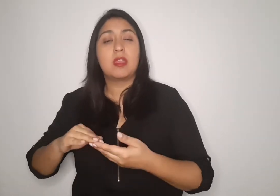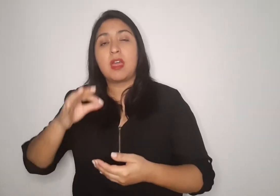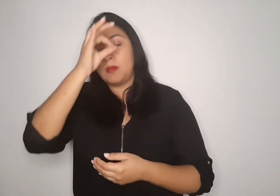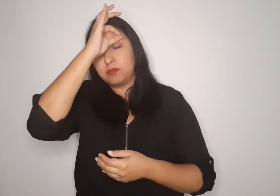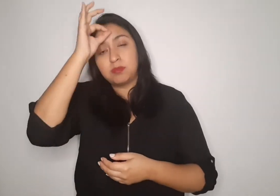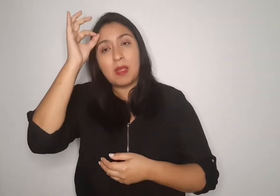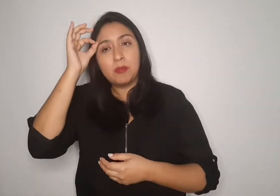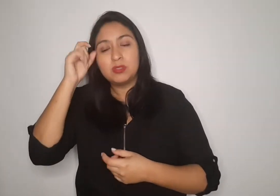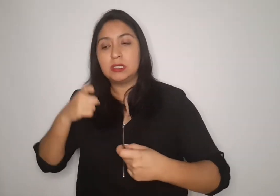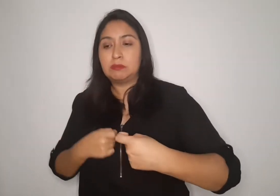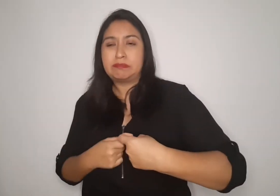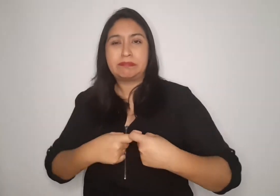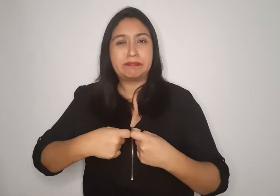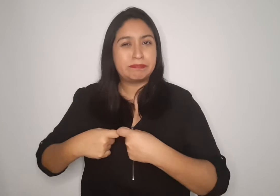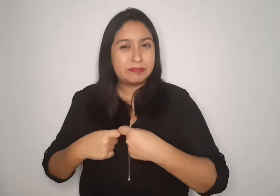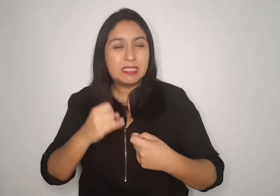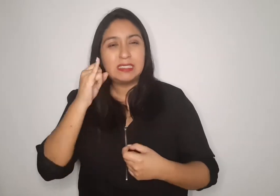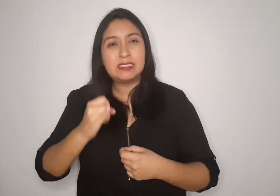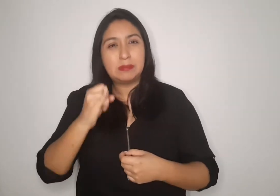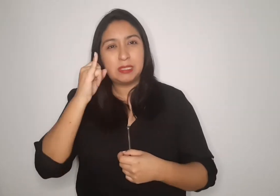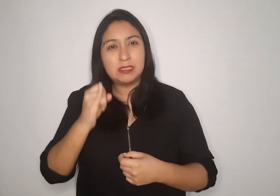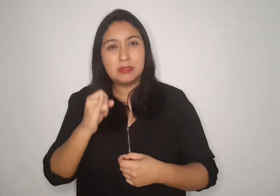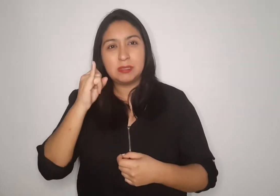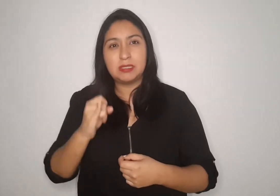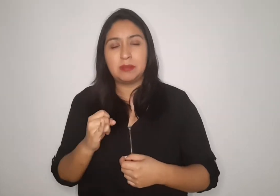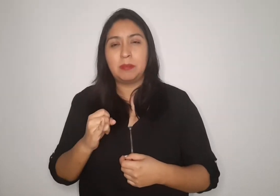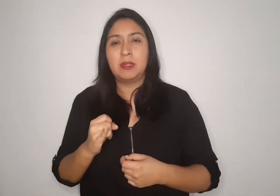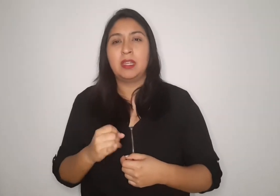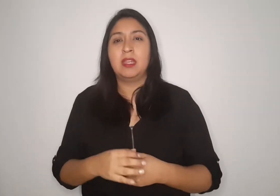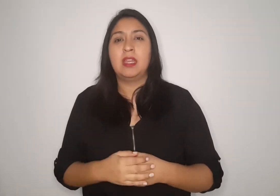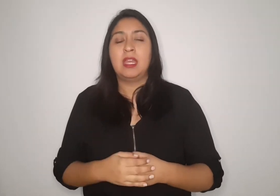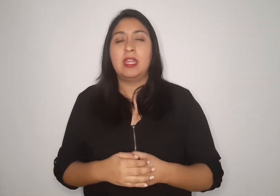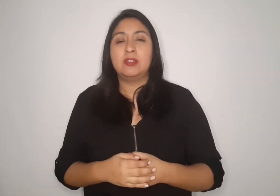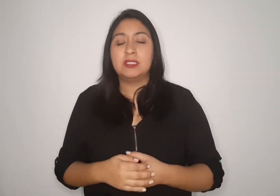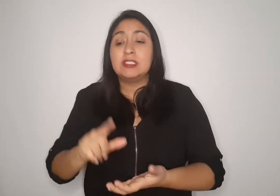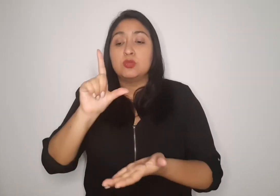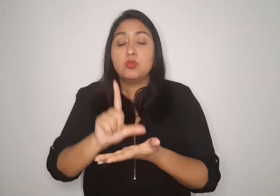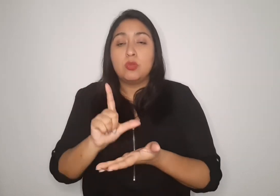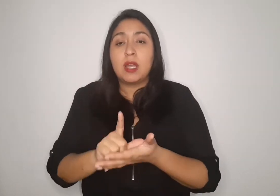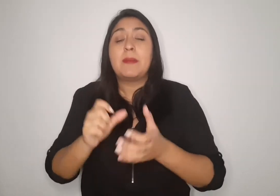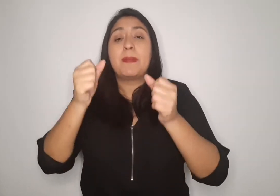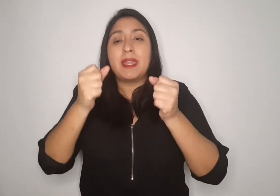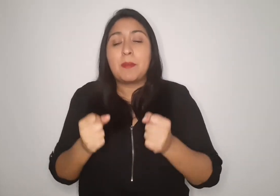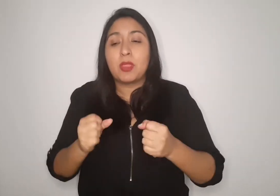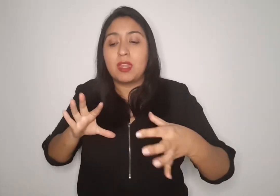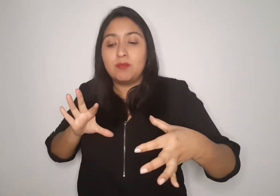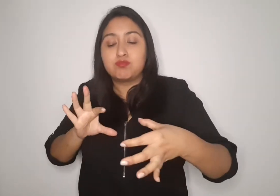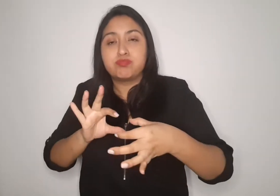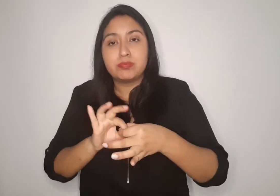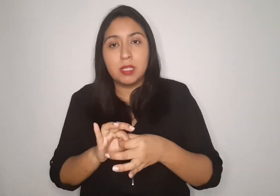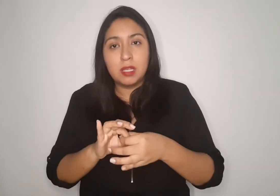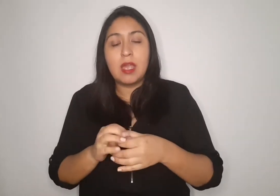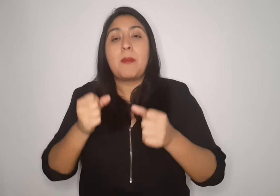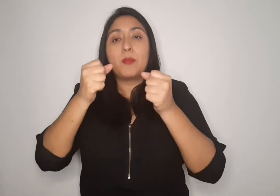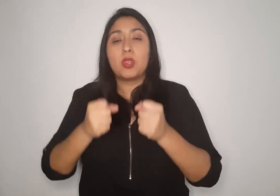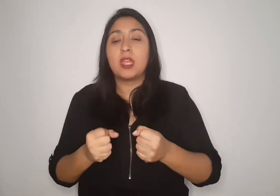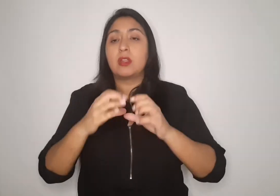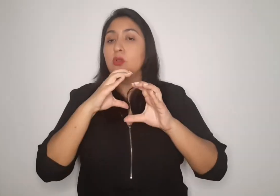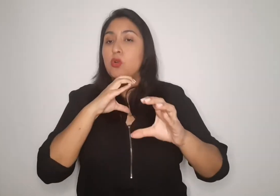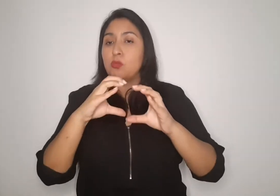significado, es un espacio para parlamentar, para unir, ¿ya? Para poder sentarse